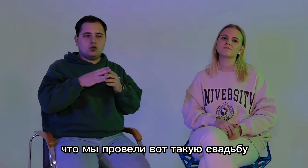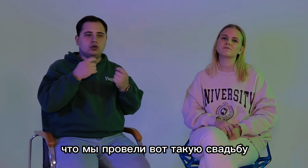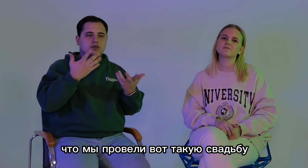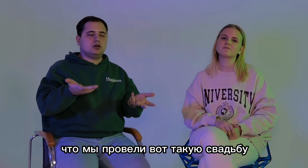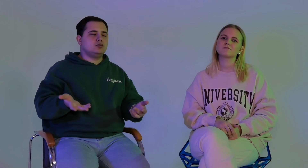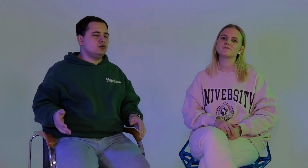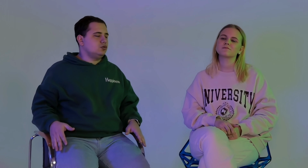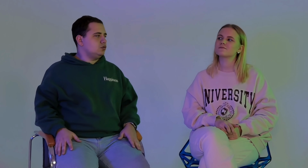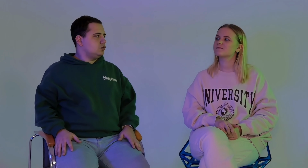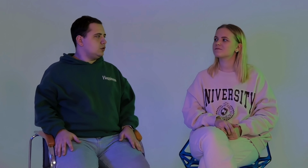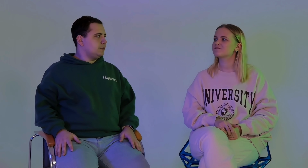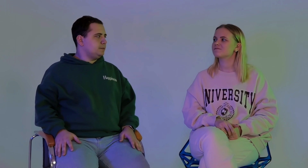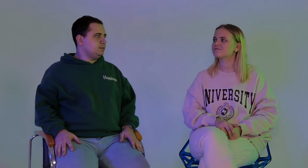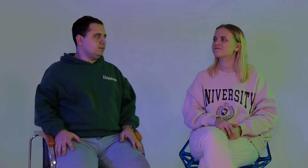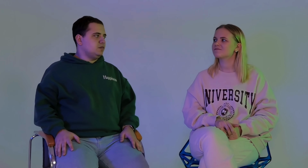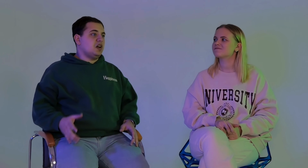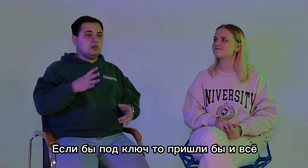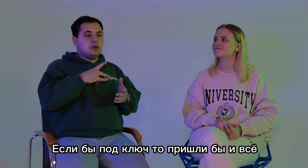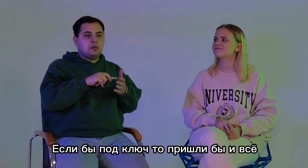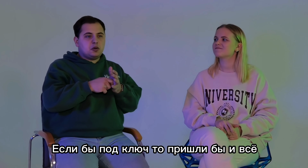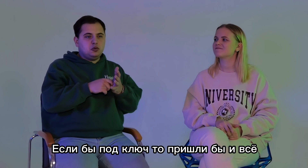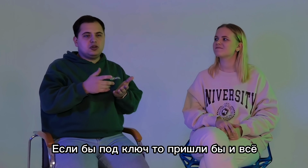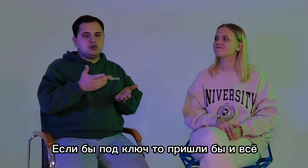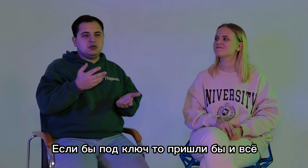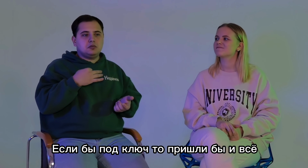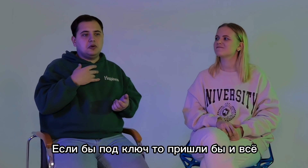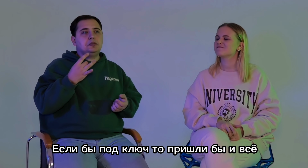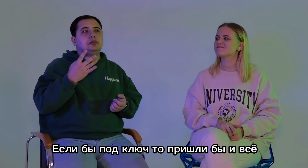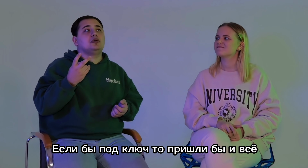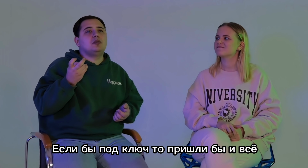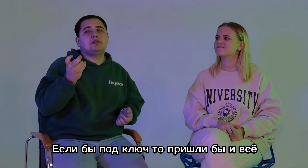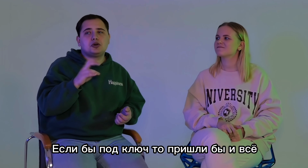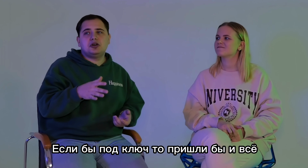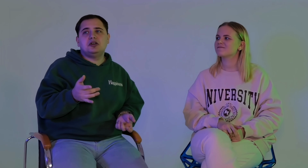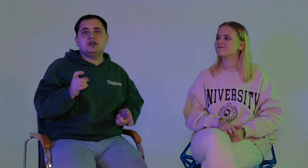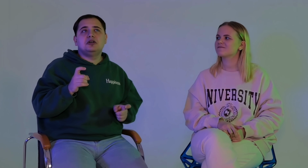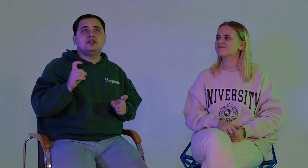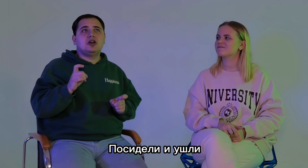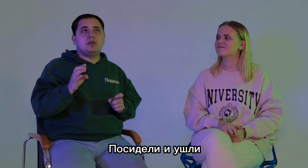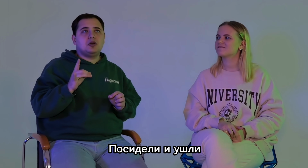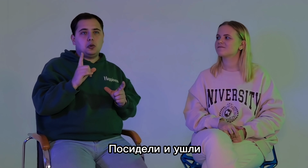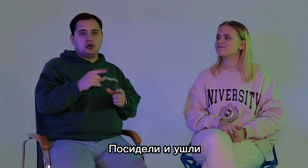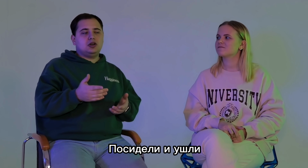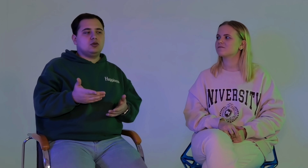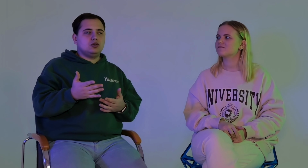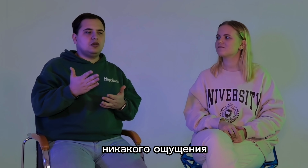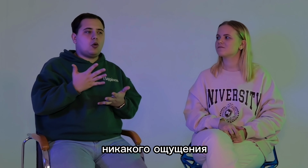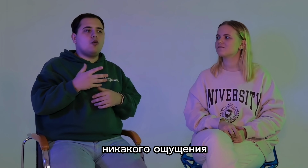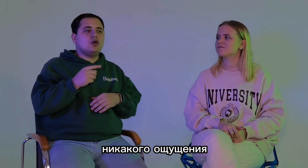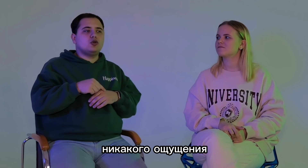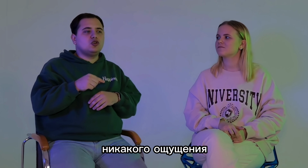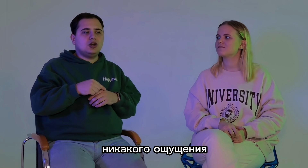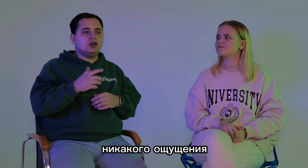такую свадьбу. Было бы подключено, мы только бы пришли, сели бы и ушли. То есть никакого ощущения,